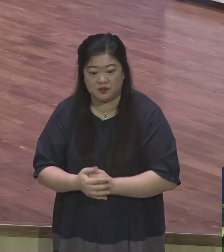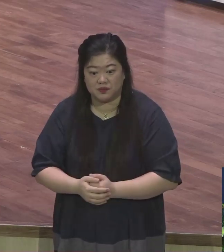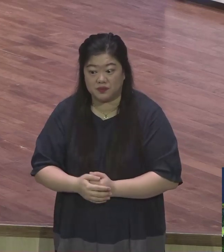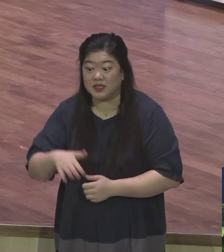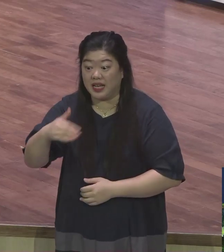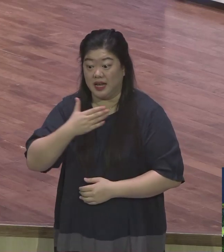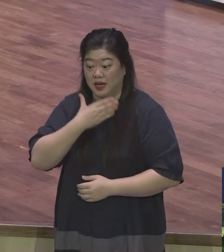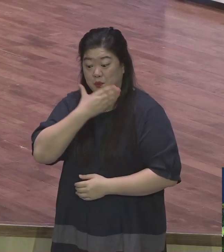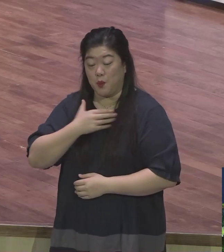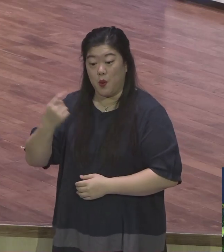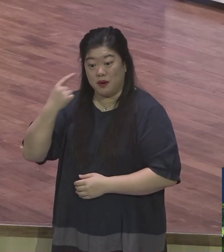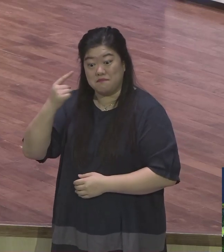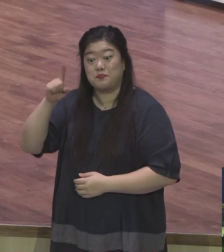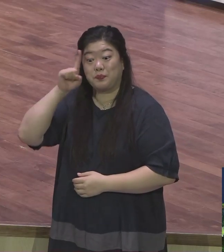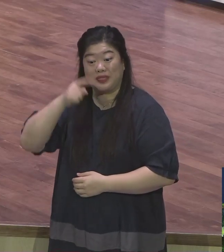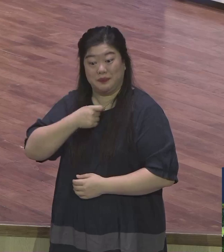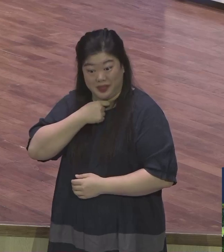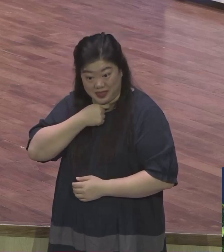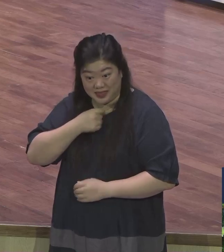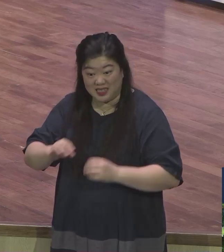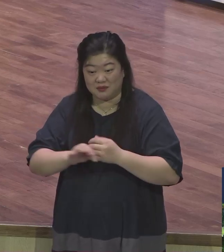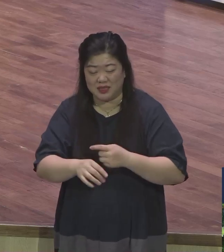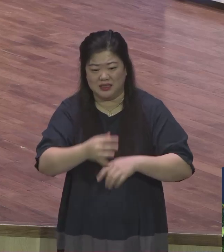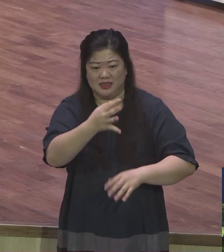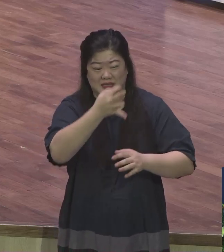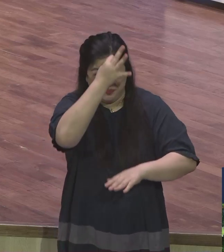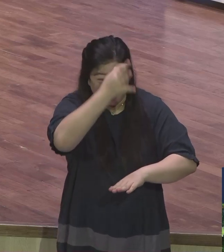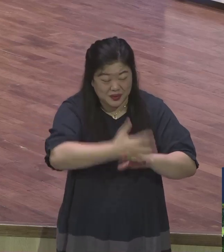빌어야 돼요. 목운수를 해줘야 돼요.